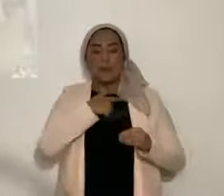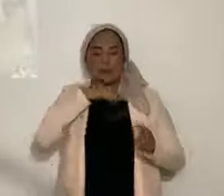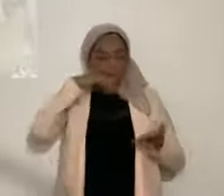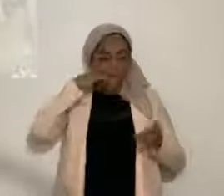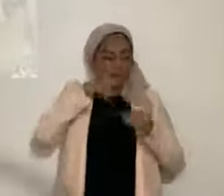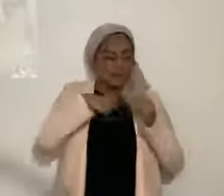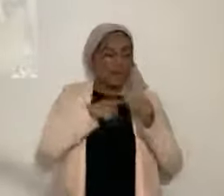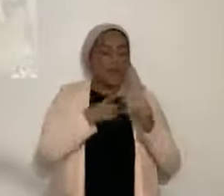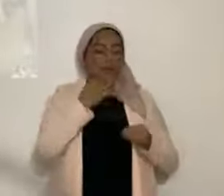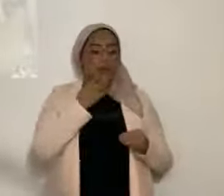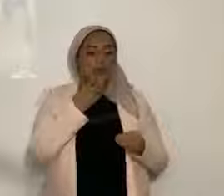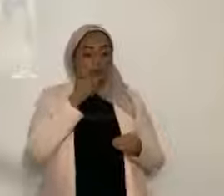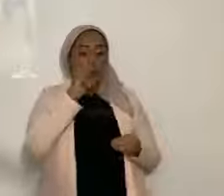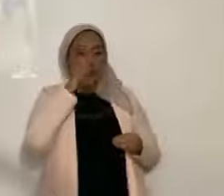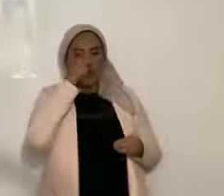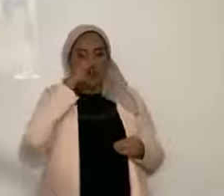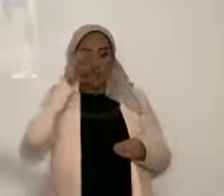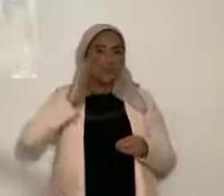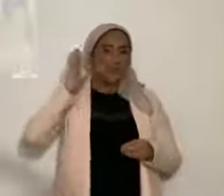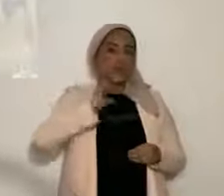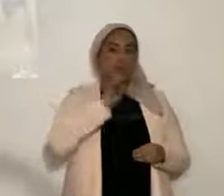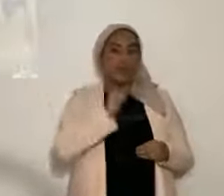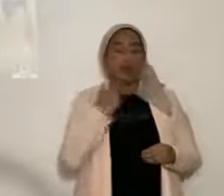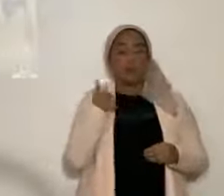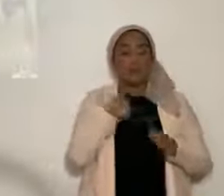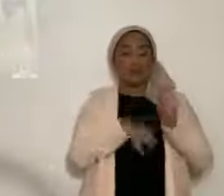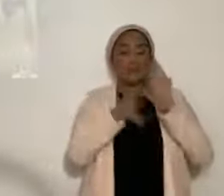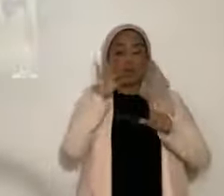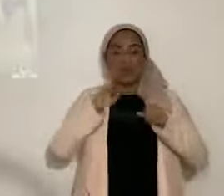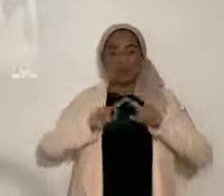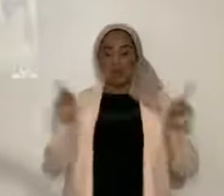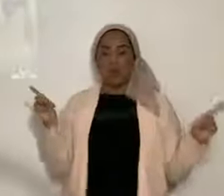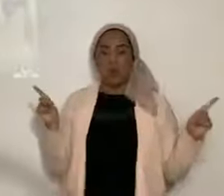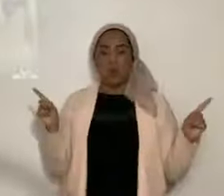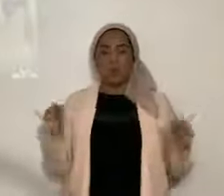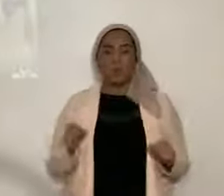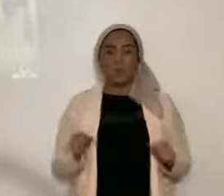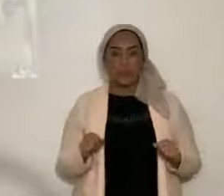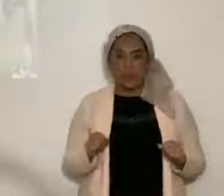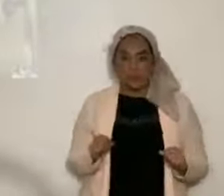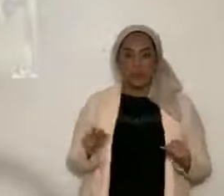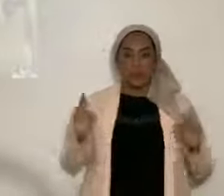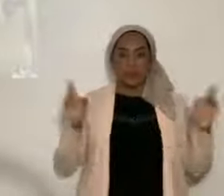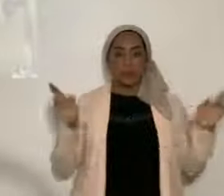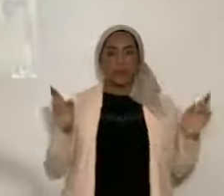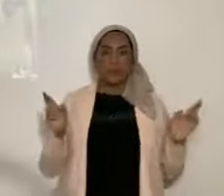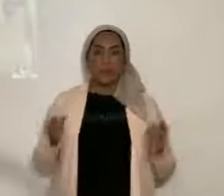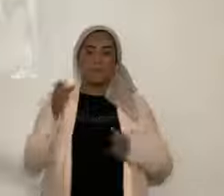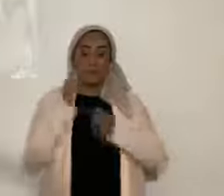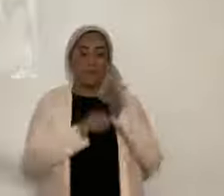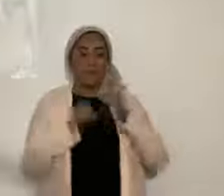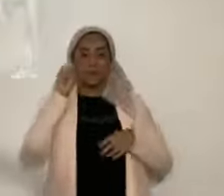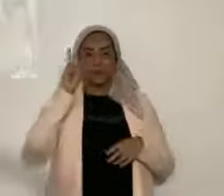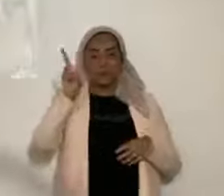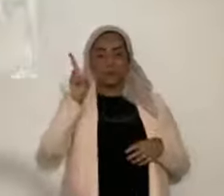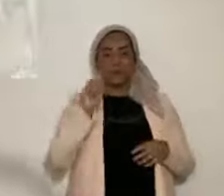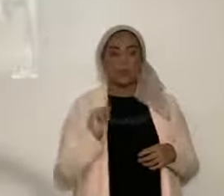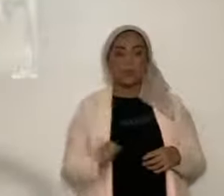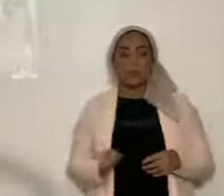al hebreo, según sea el caso, encontramos unas diferencias tremendas. ¿Ya tienen 2 Tesalonicenses capítulo